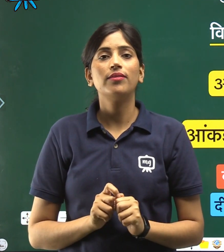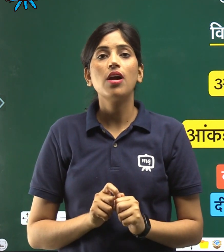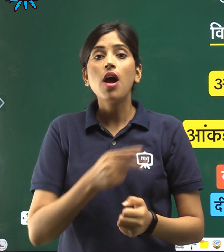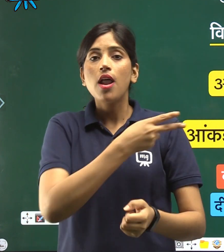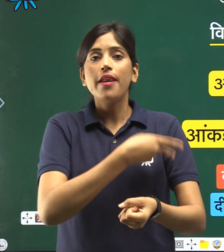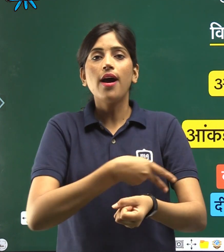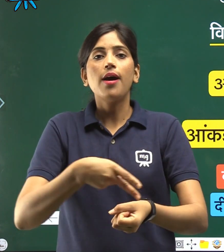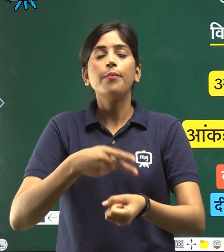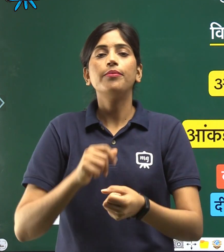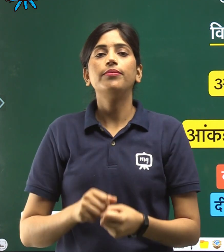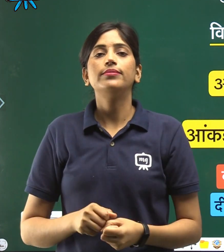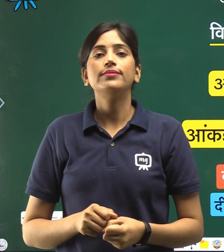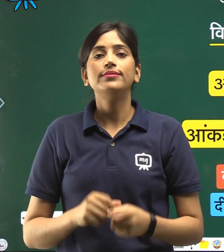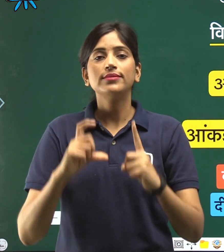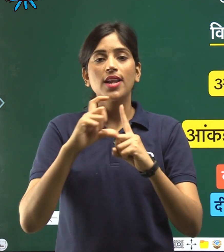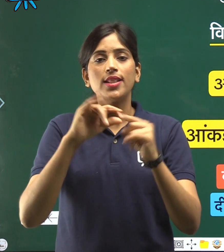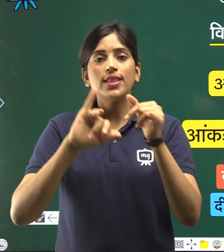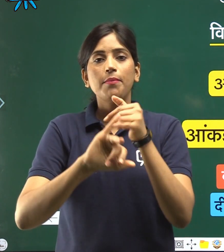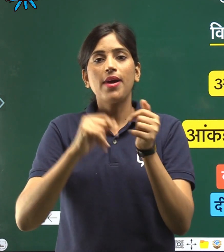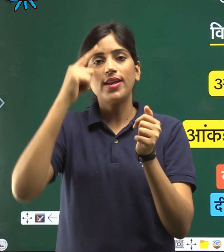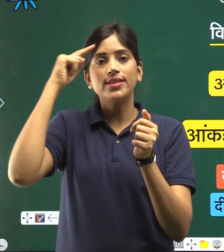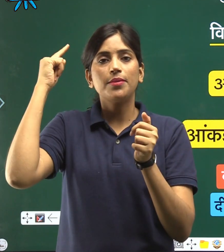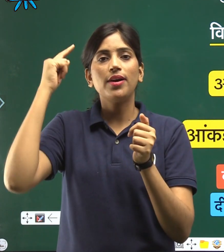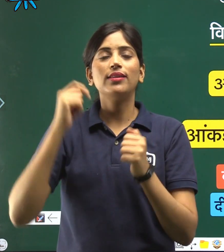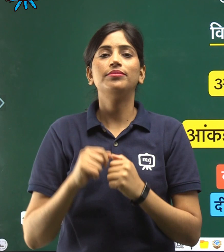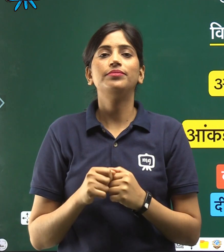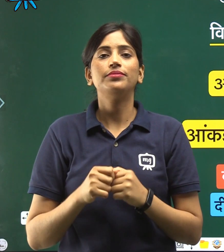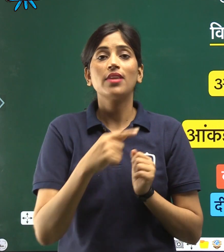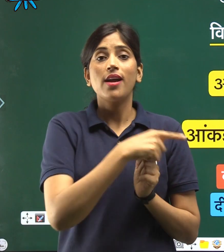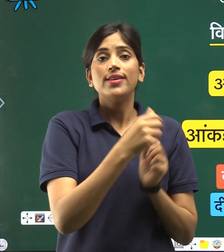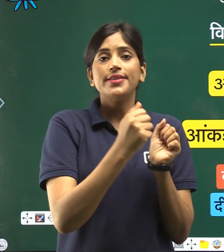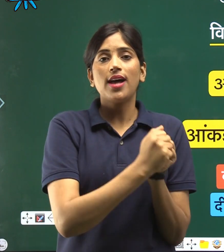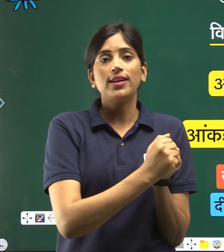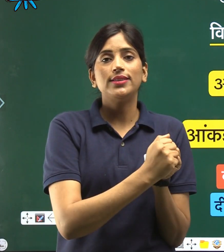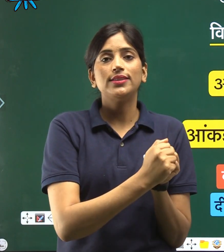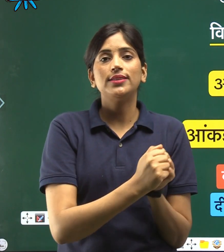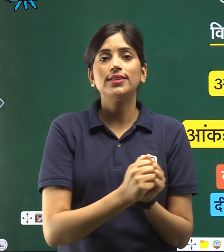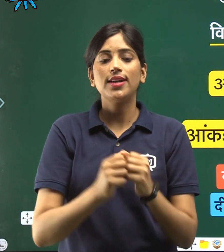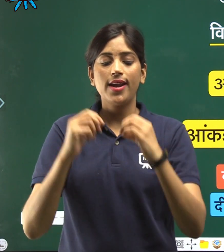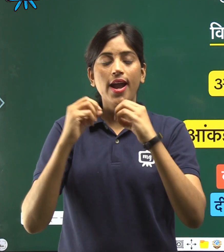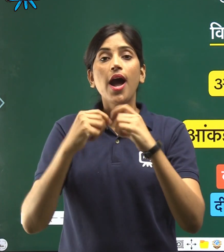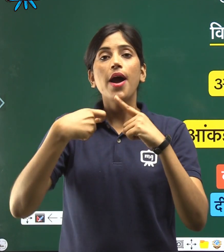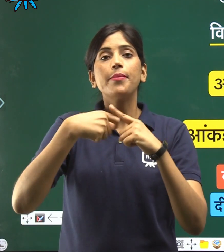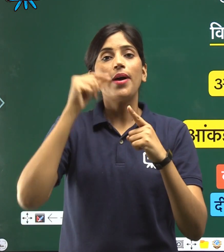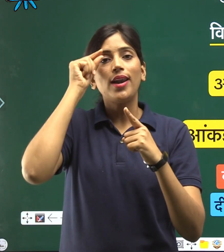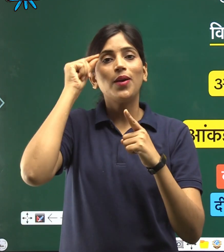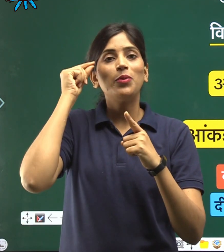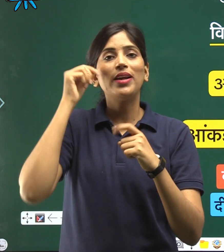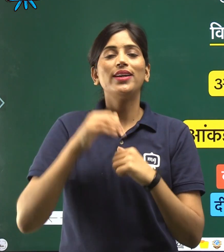मेरा नाम दीपमाला शर्मा, मेरे साथ बाला